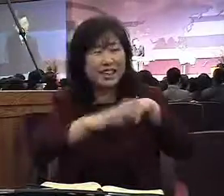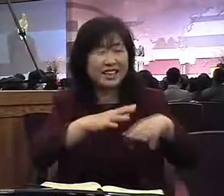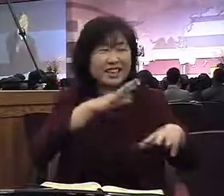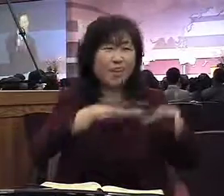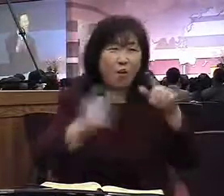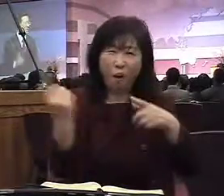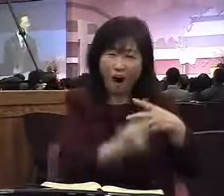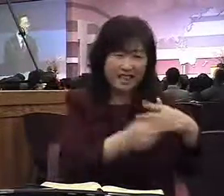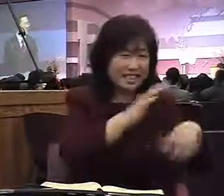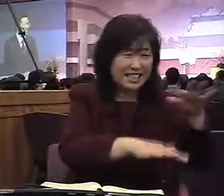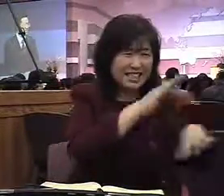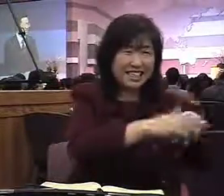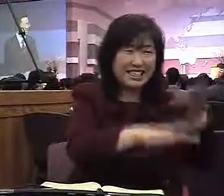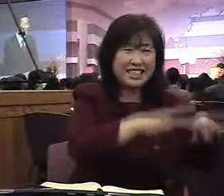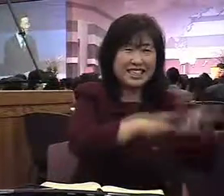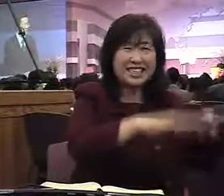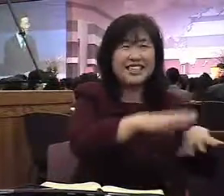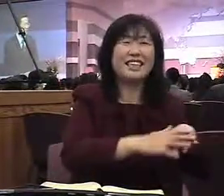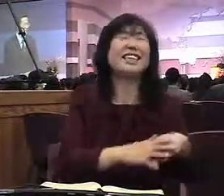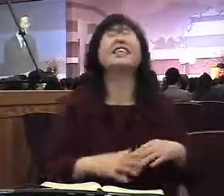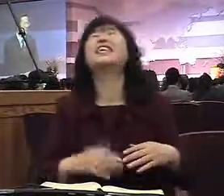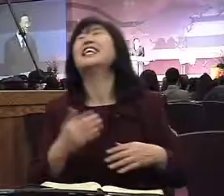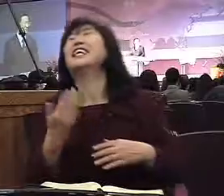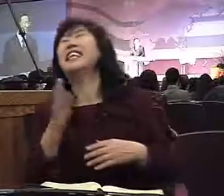그러면서 너무 하나님